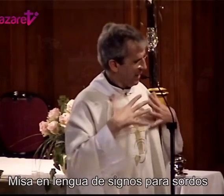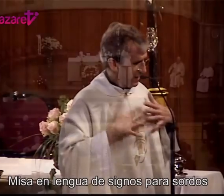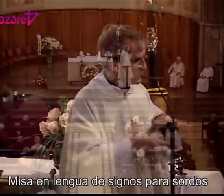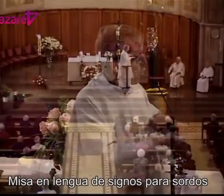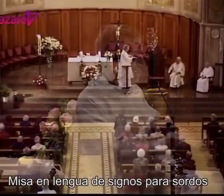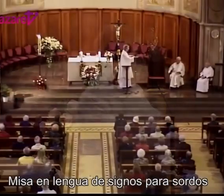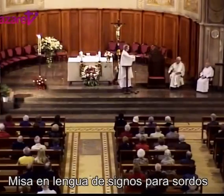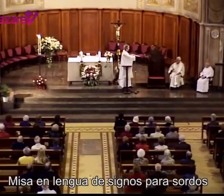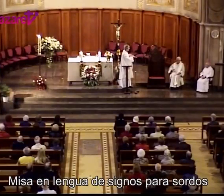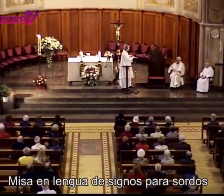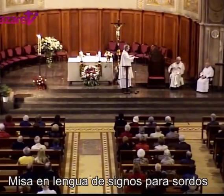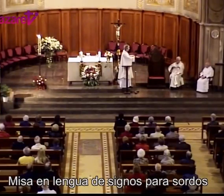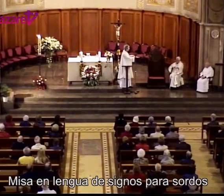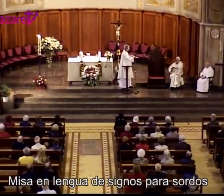Las ovejas, las ovejas.